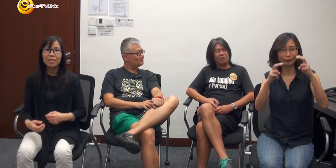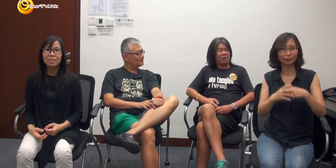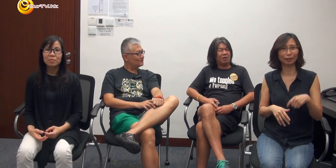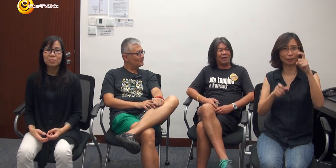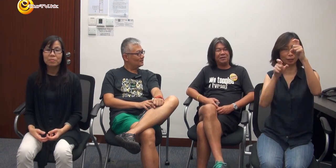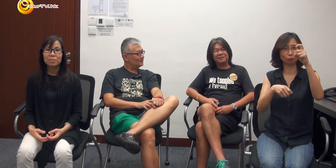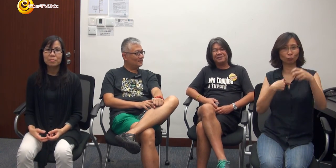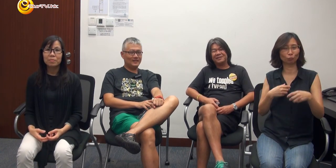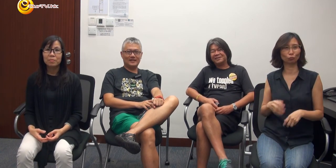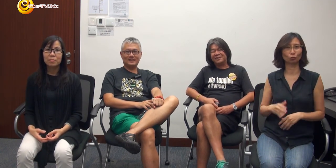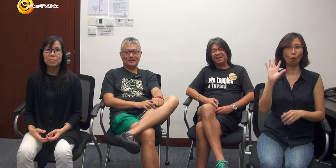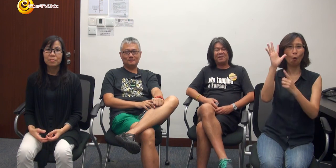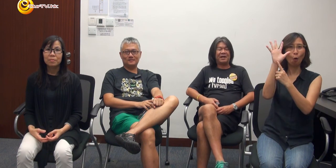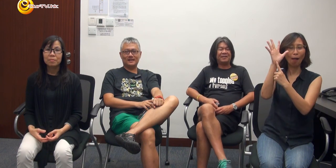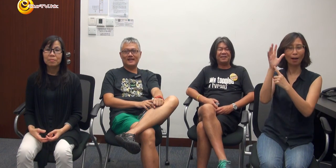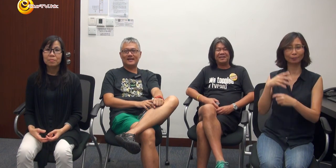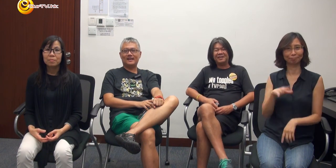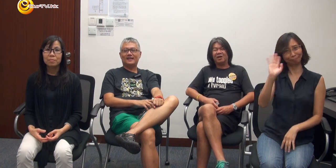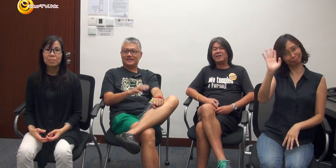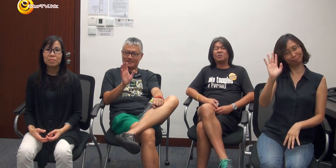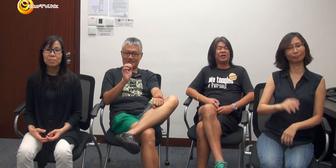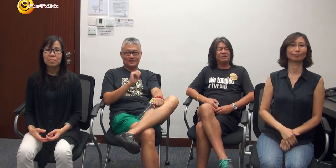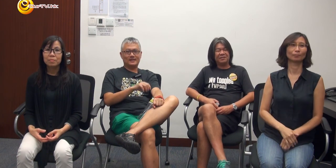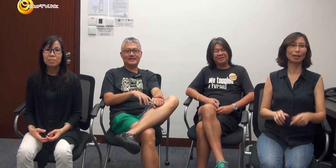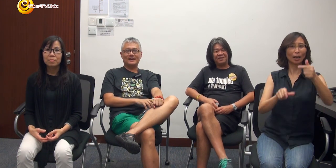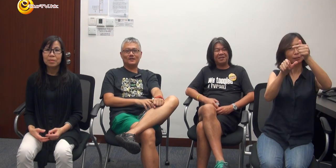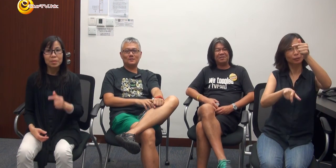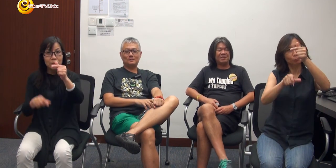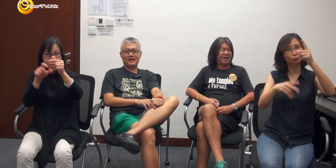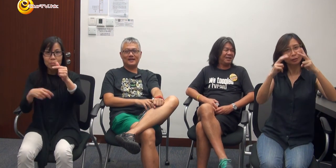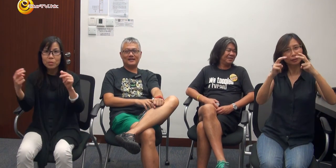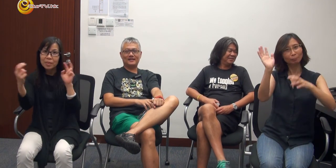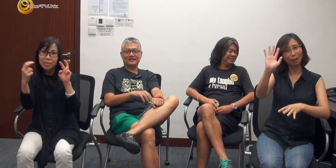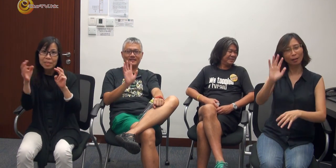去咗荷蘭。 好啦，咁 可能十月見。 十月見啦，好，拜拜。拜拜。